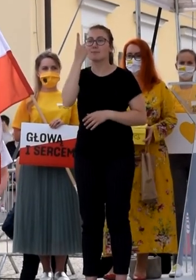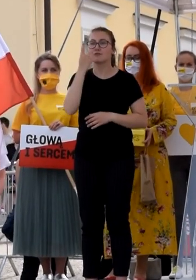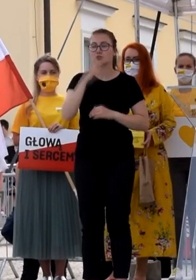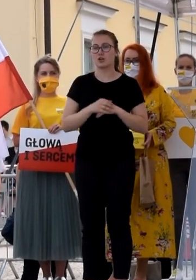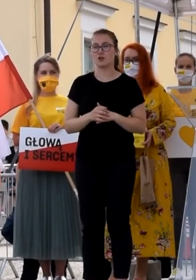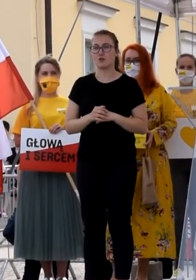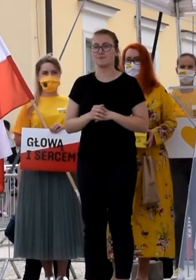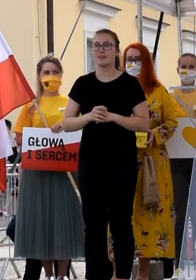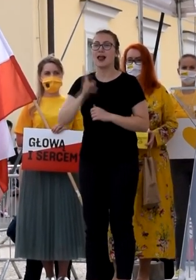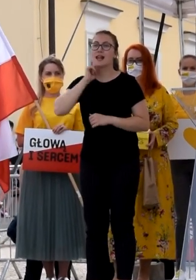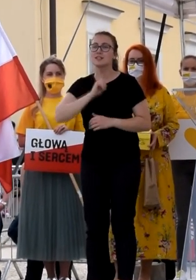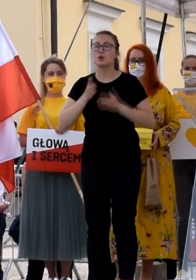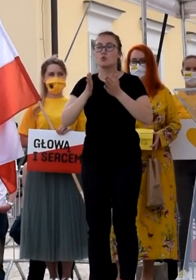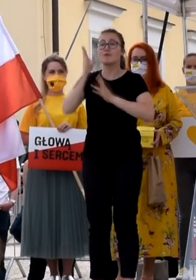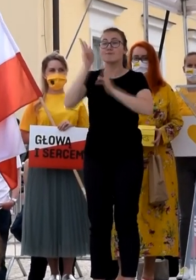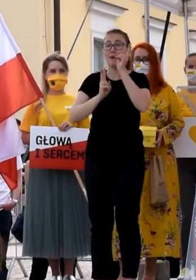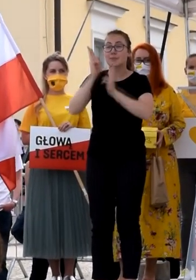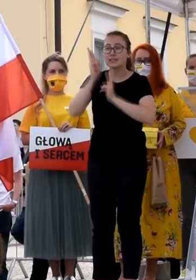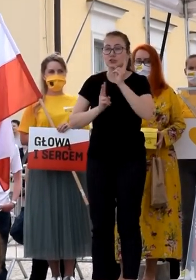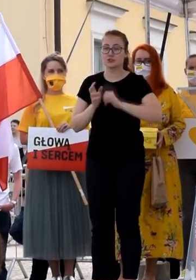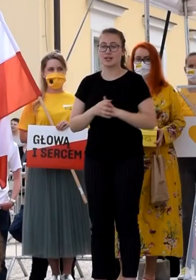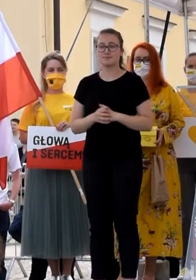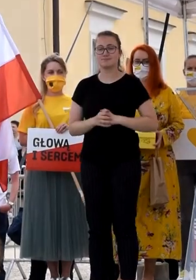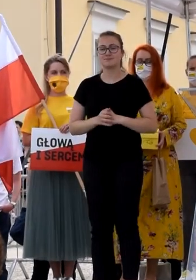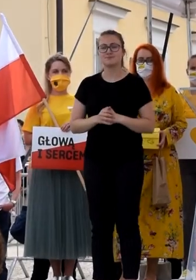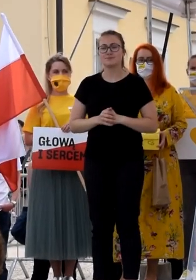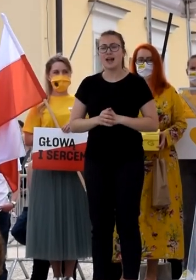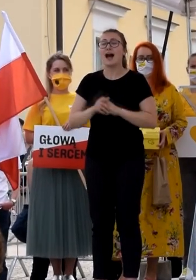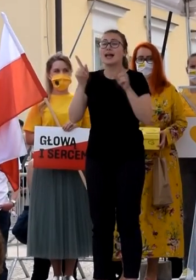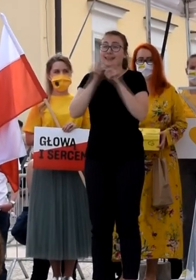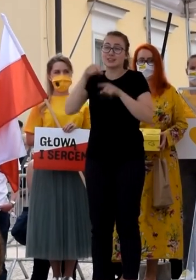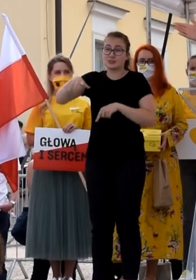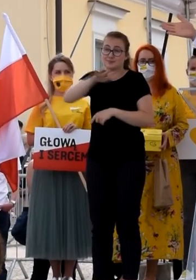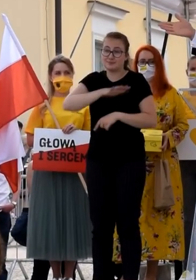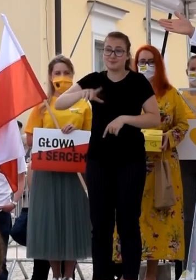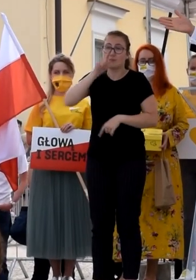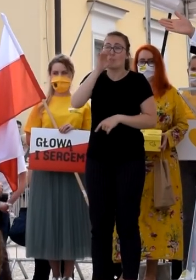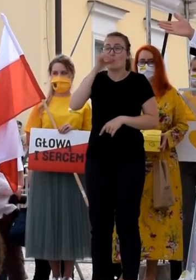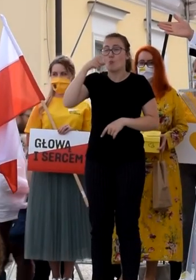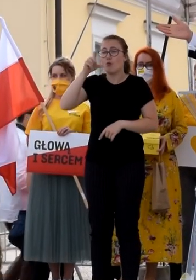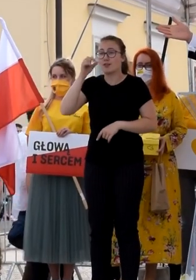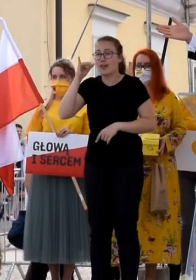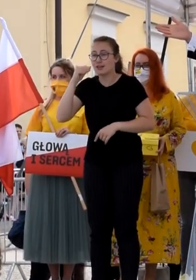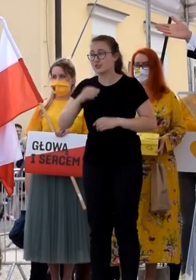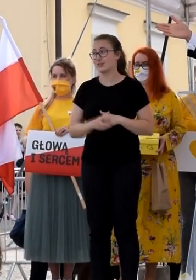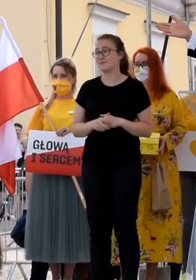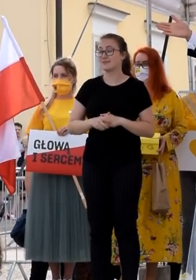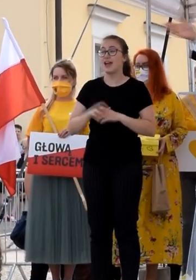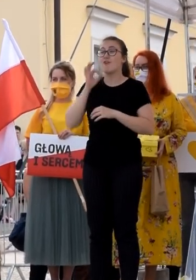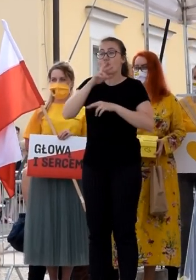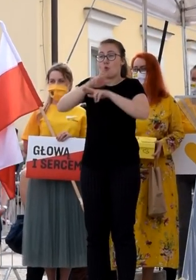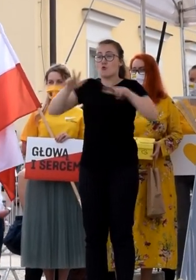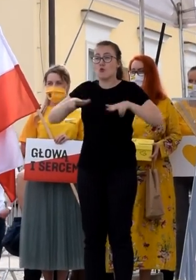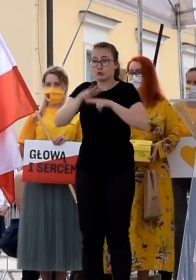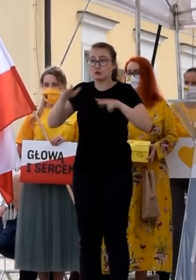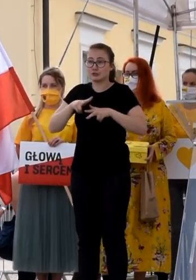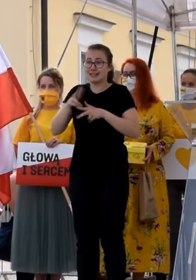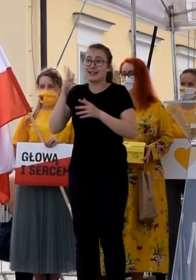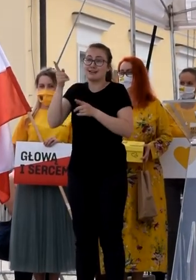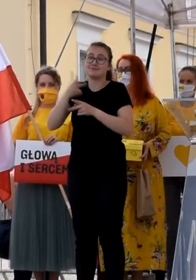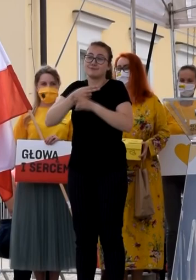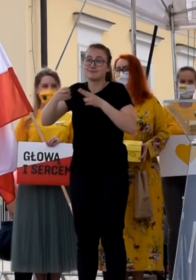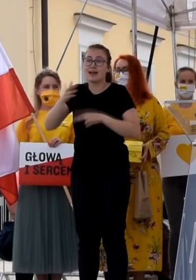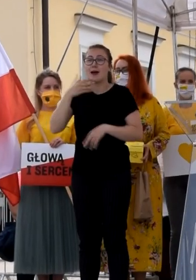później liceum na Fabrycznej, ale to też Podlasie. Rodzina w Bielsku Podlaskim, tutaj stoi ta